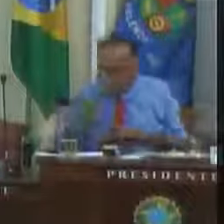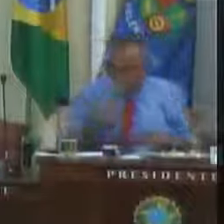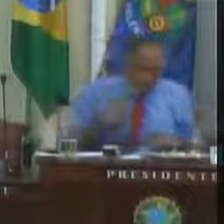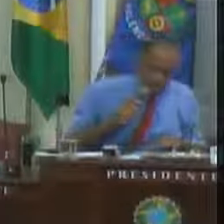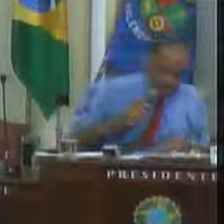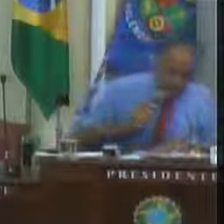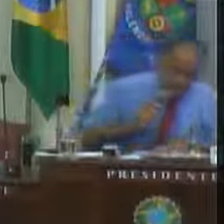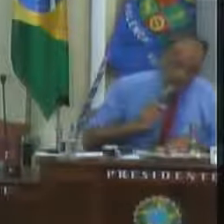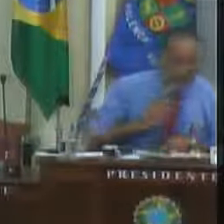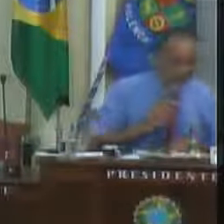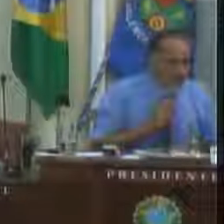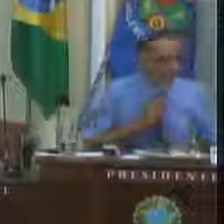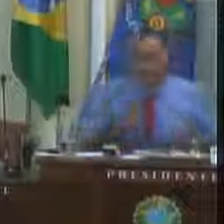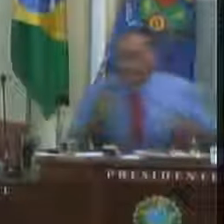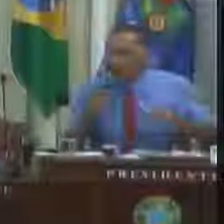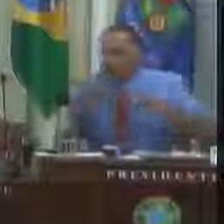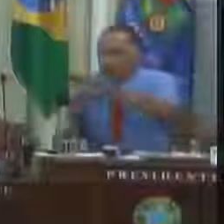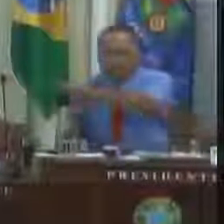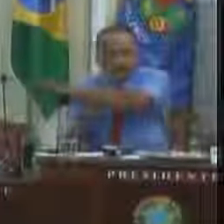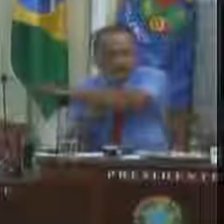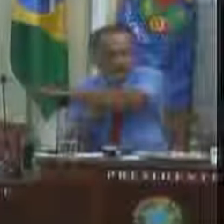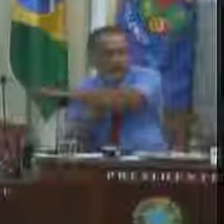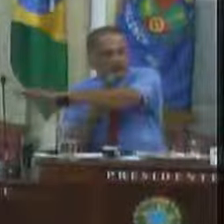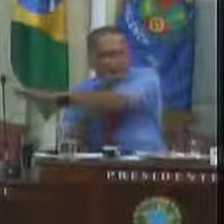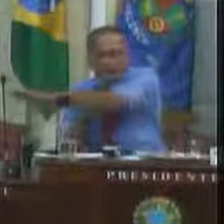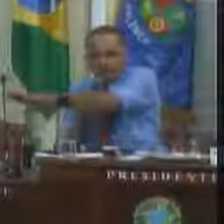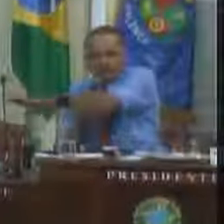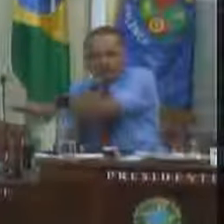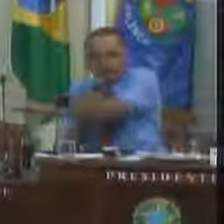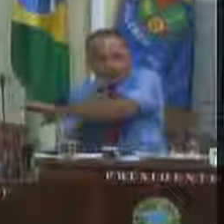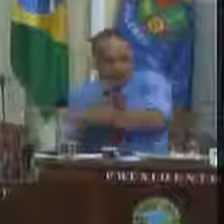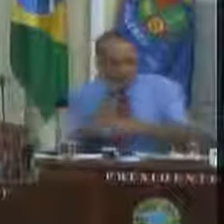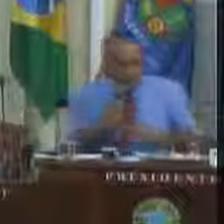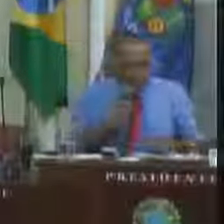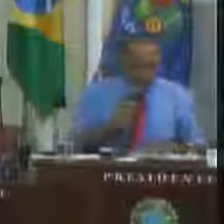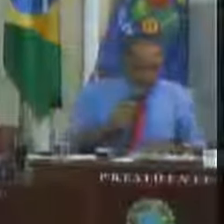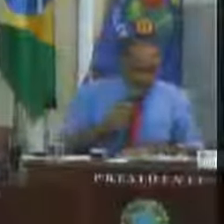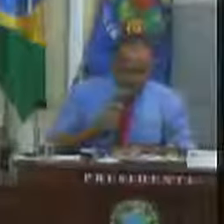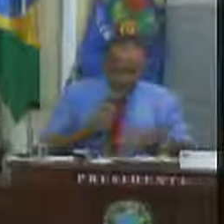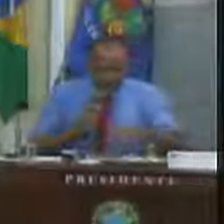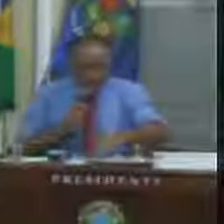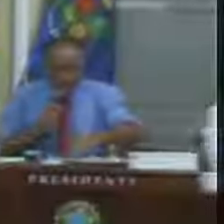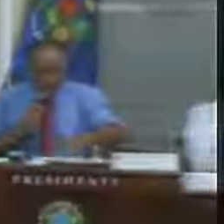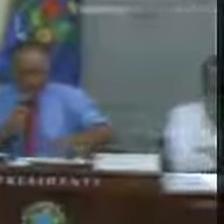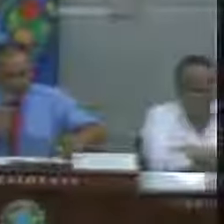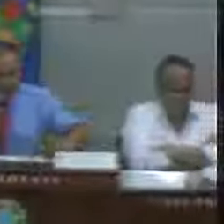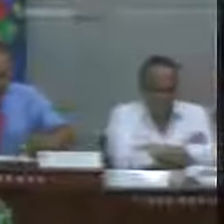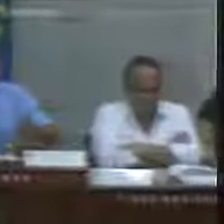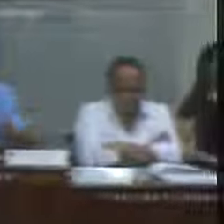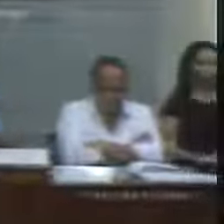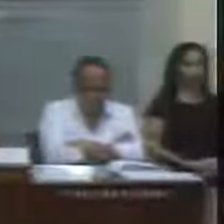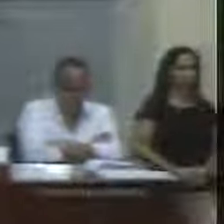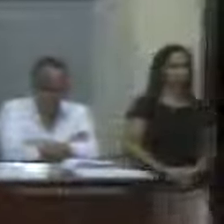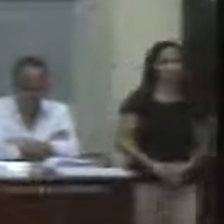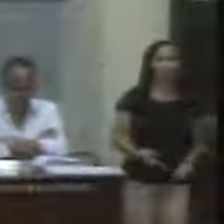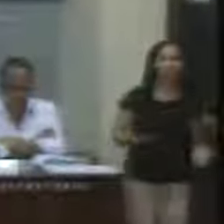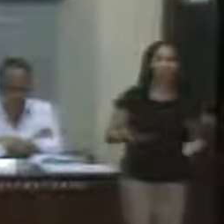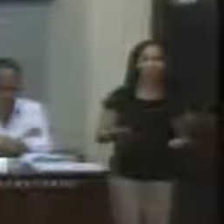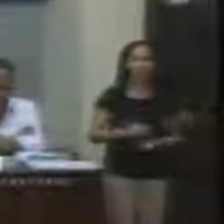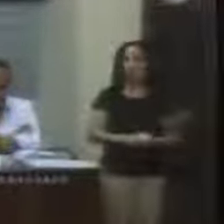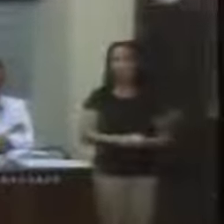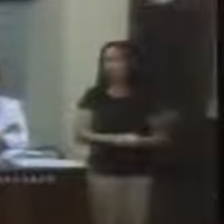se sabe o valor. Presidente, pela ordem, eu acho que o assunto não é pertinente. Está saindo, vereador, por favor. Agora, eu